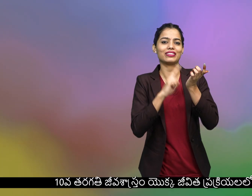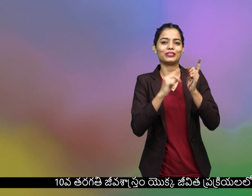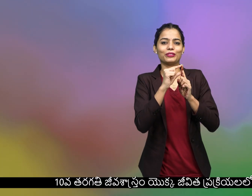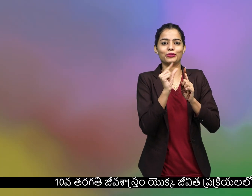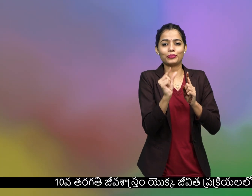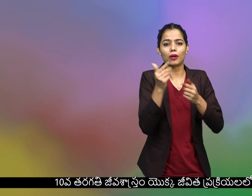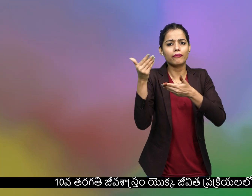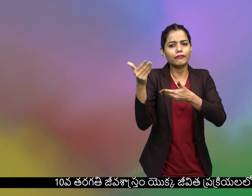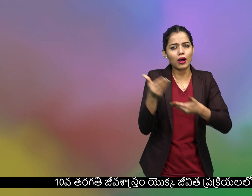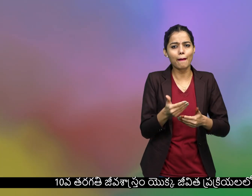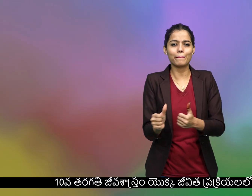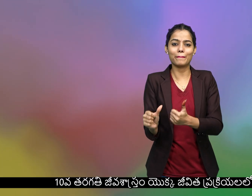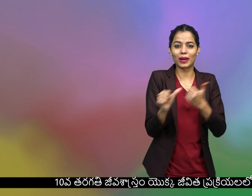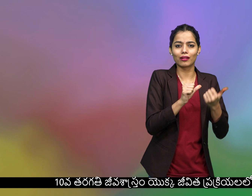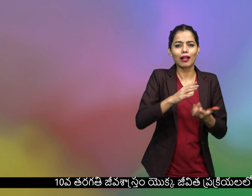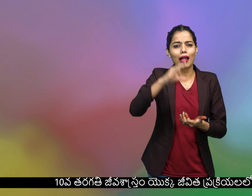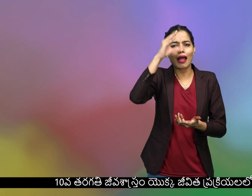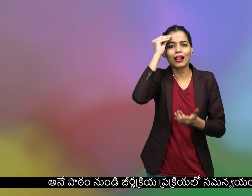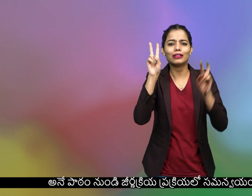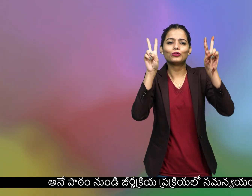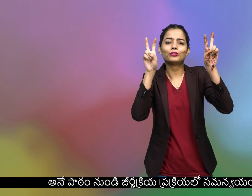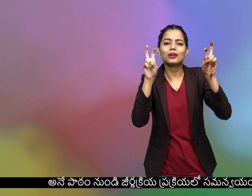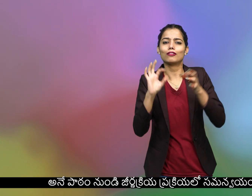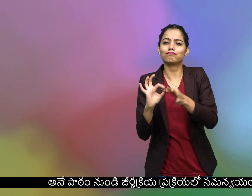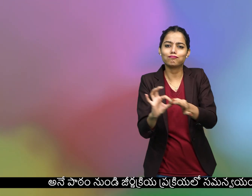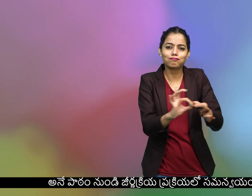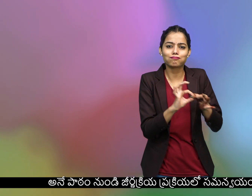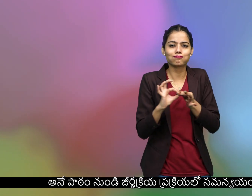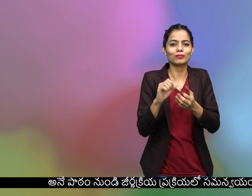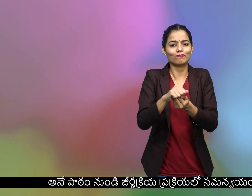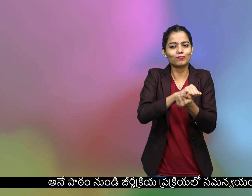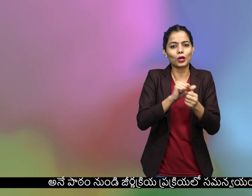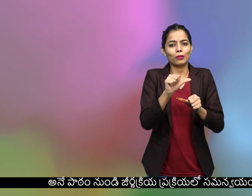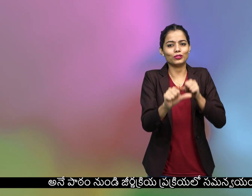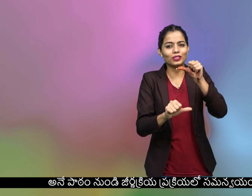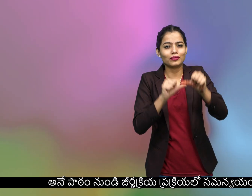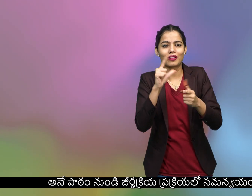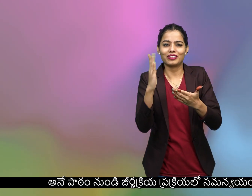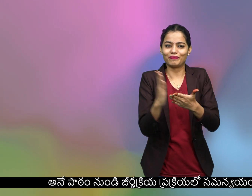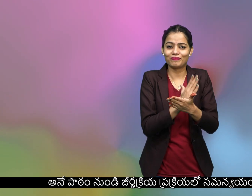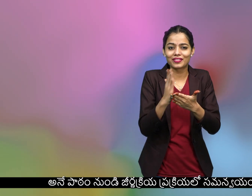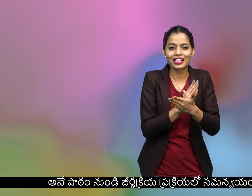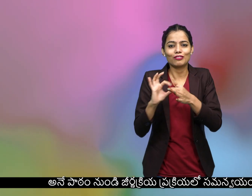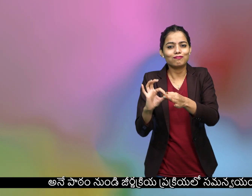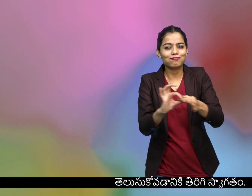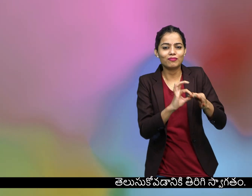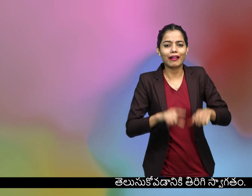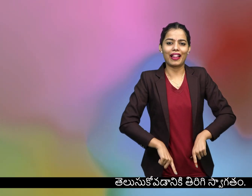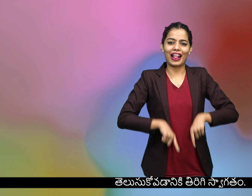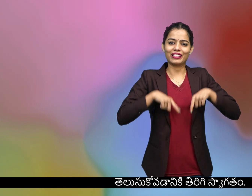యొక్క జీవిత ప్రక్రియలలో సమన్వయం అనే పాఠం నుండి జీర్ణక్రియ ప్రక్రియలో సమన్వయం అనే